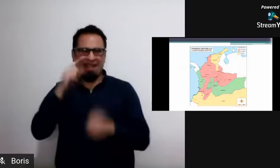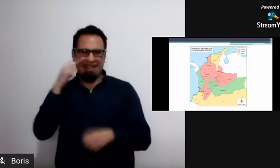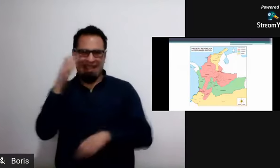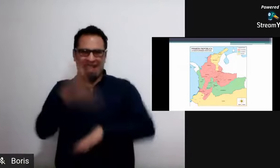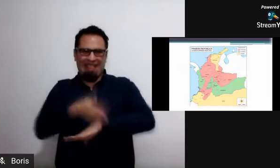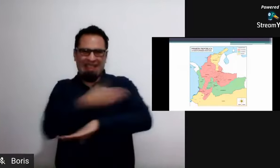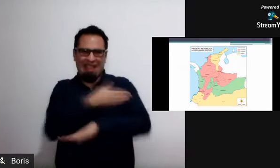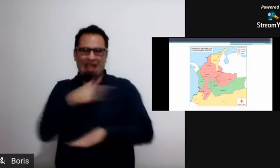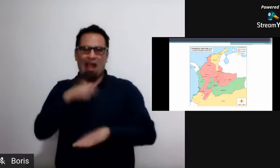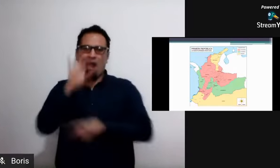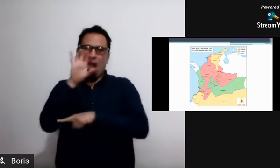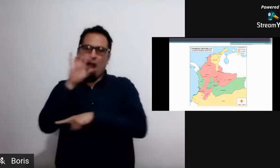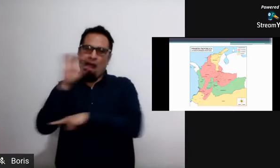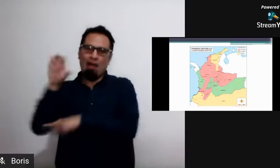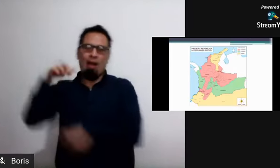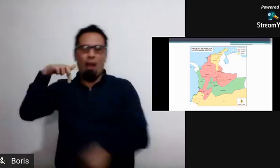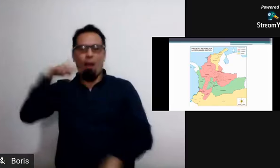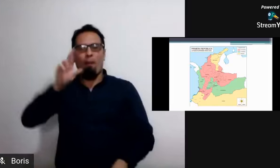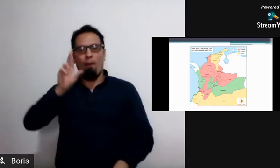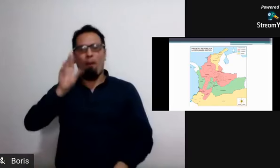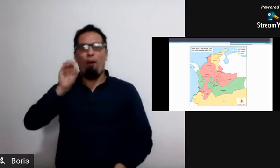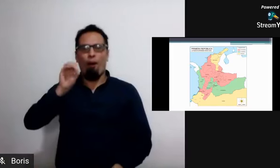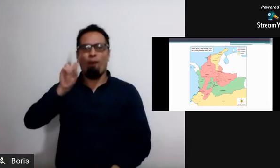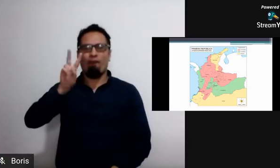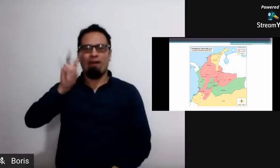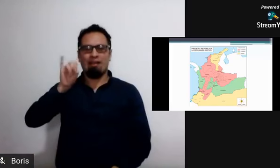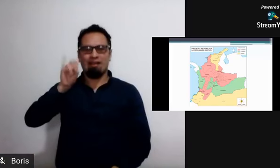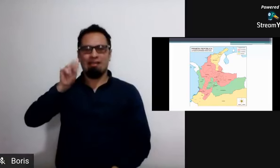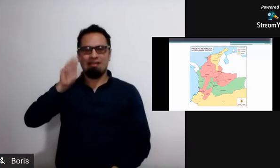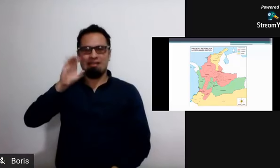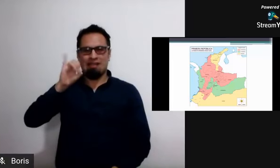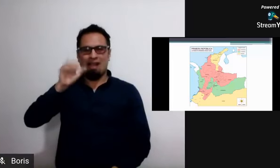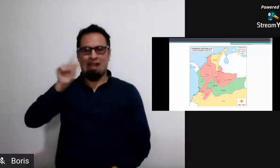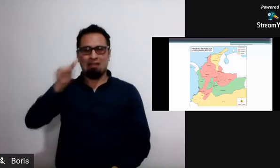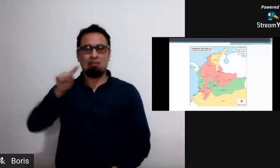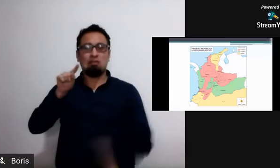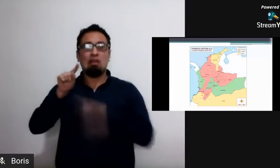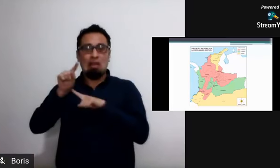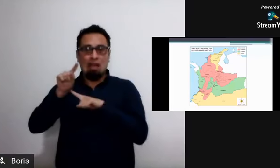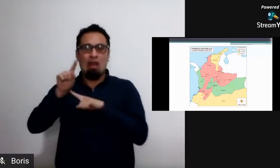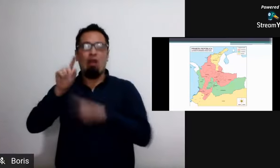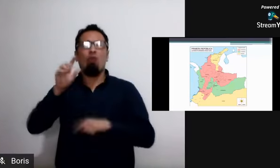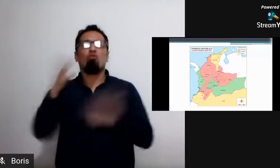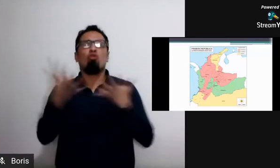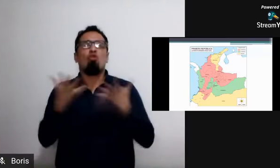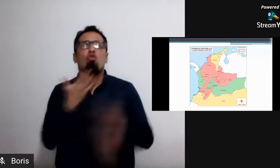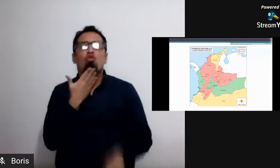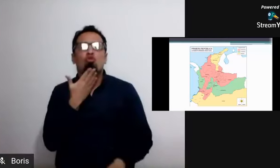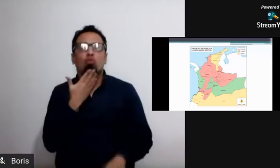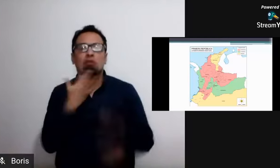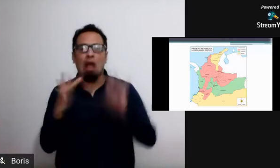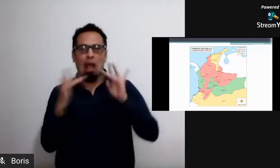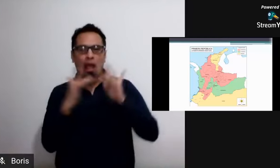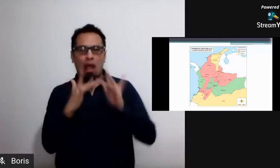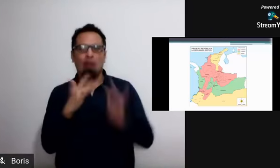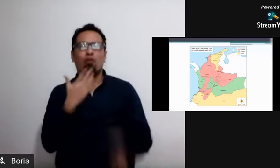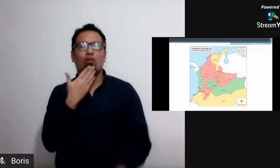Y como vemos ahí en el mapa, antes se llamaba Provincias Unidas de la Nueva Granada y